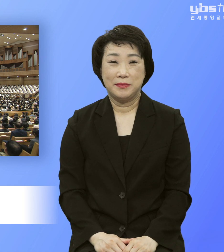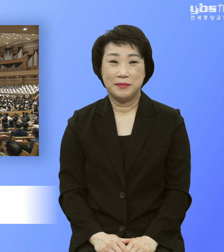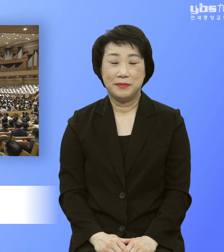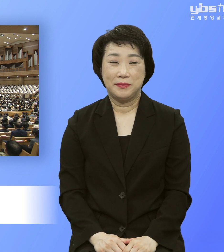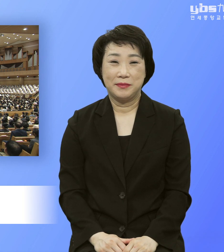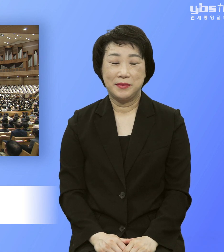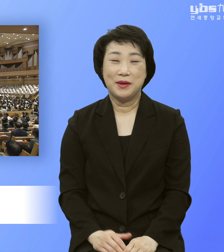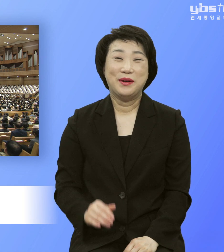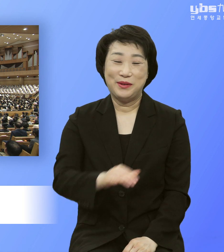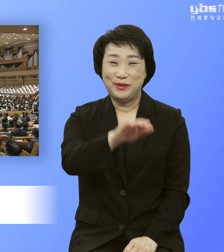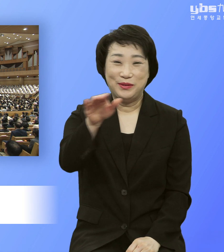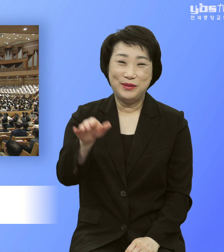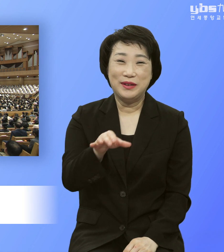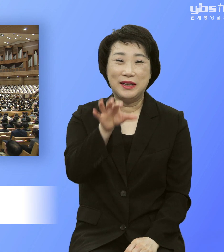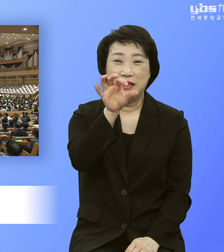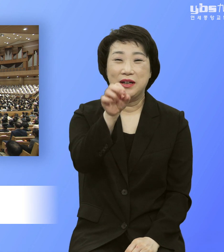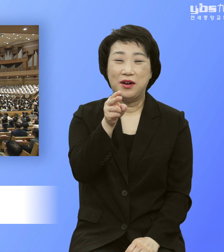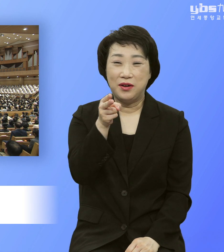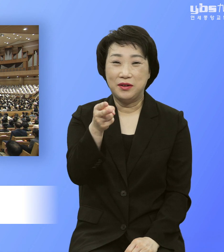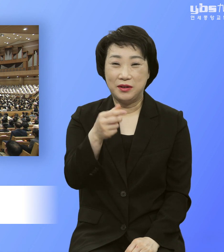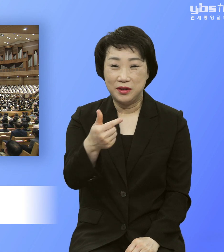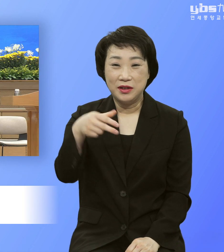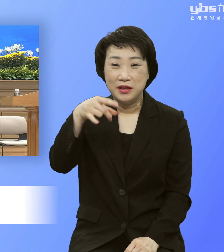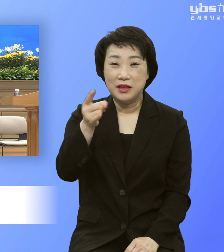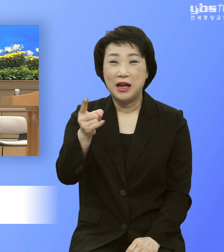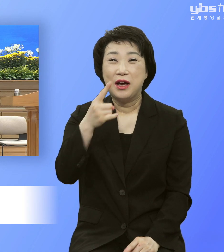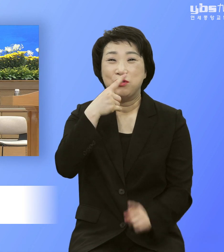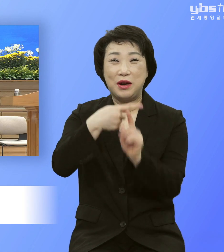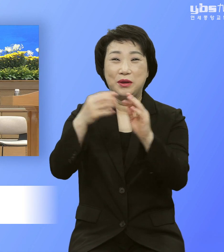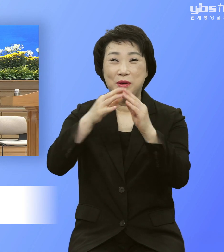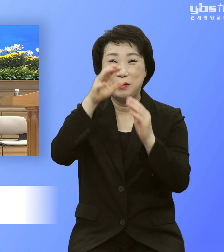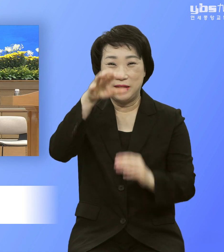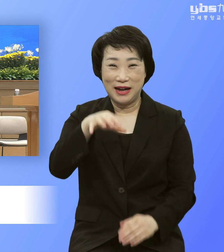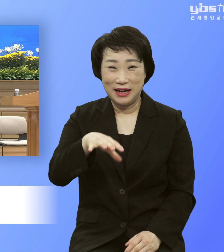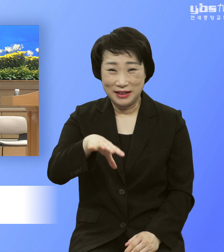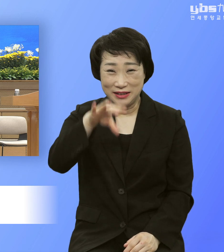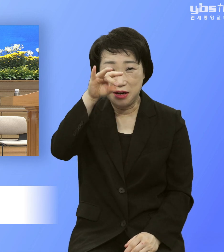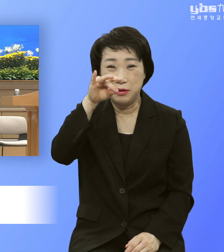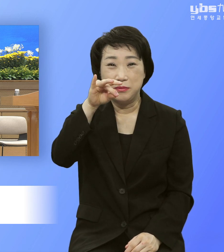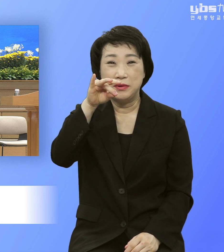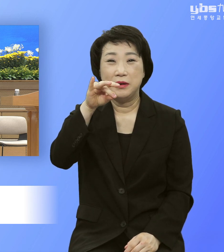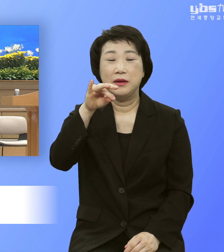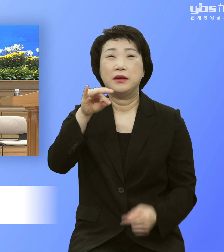우리 연세중앙교회가 첫 번째